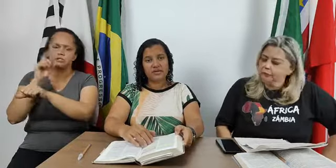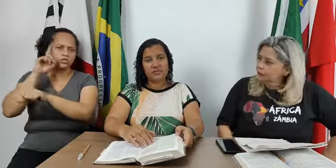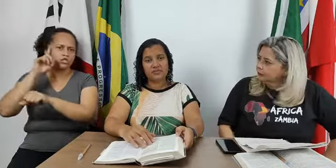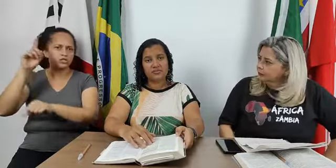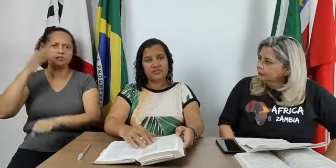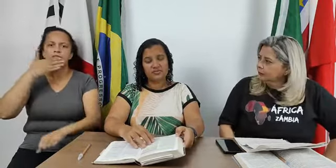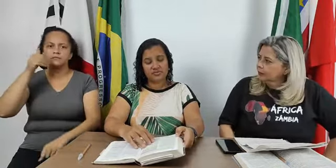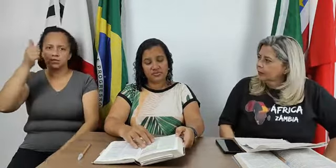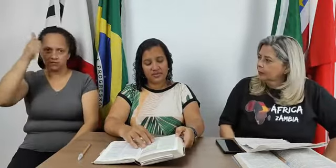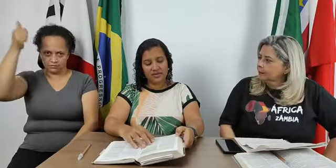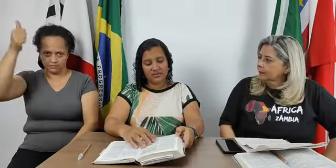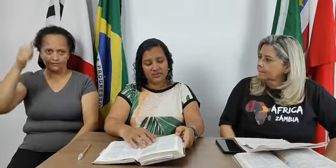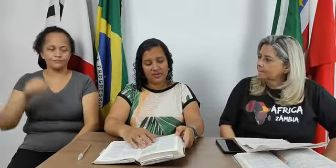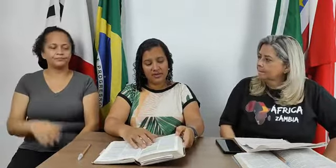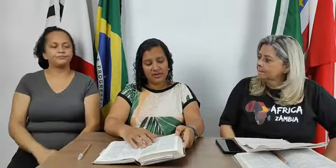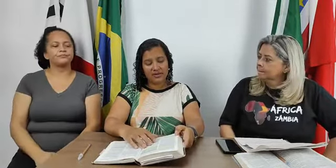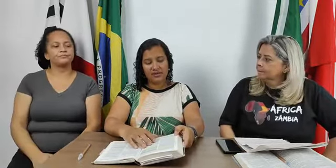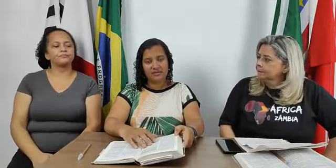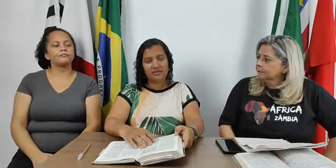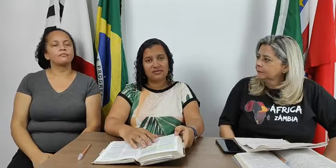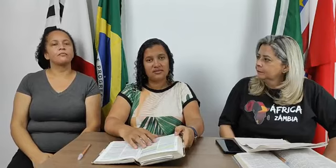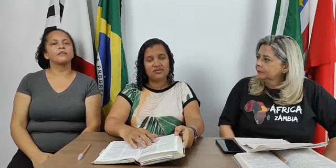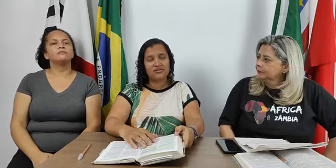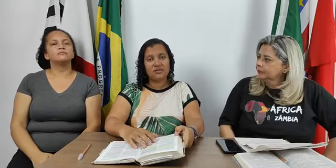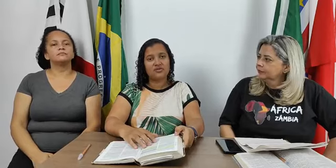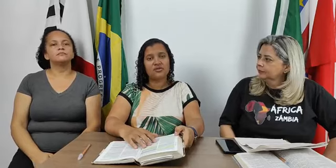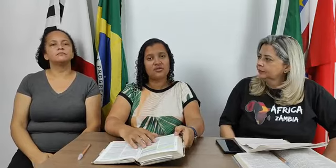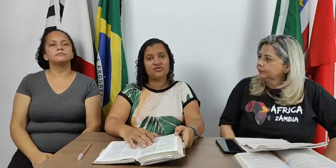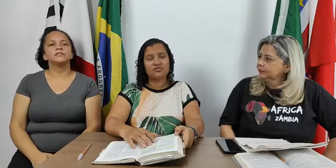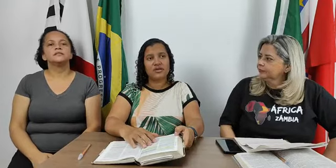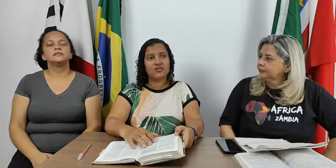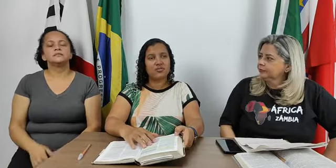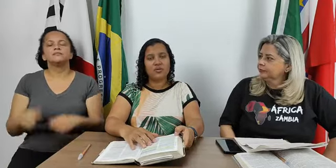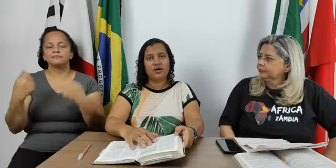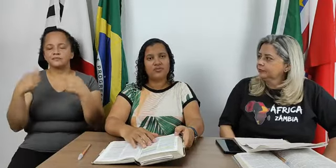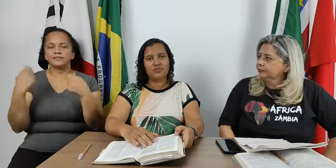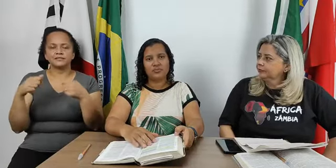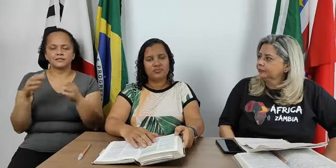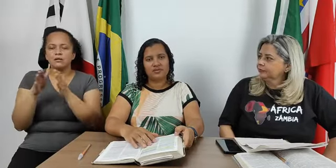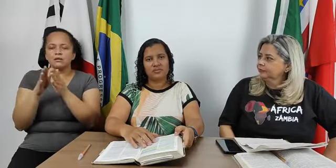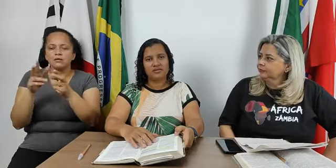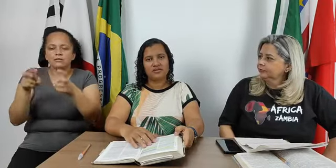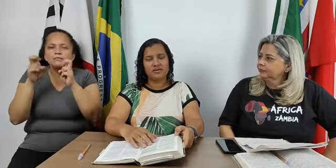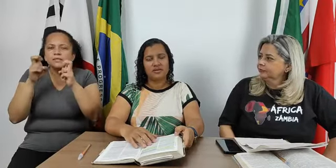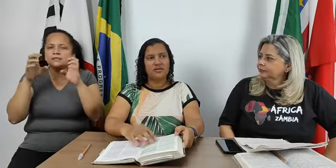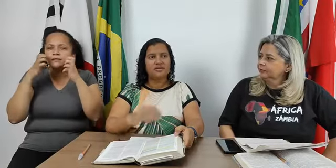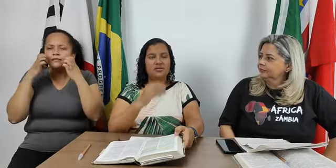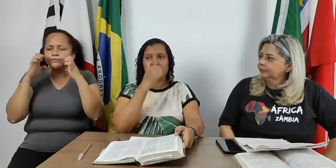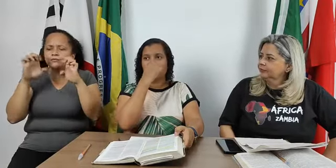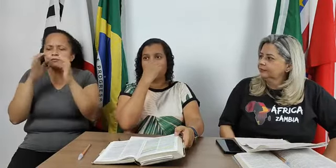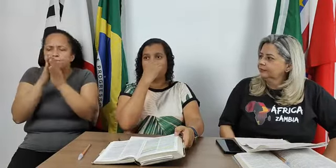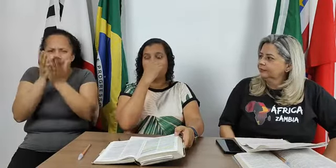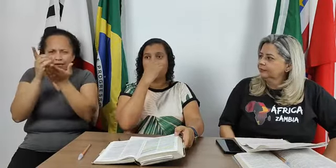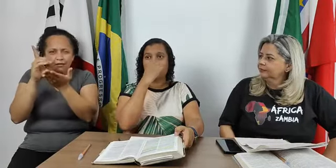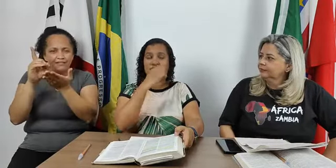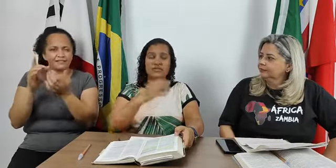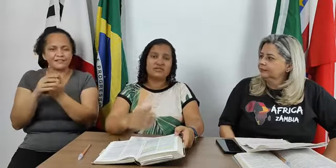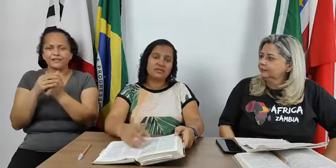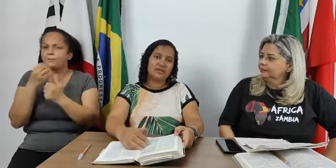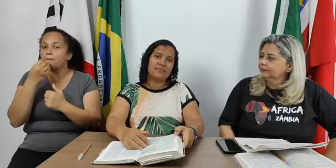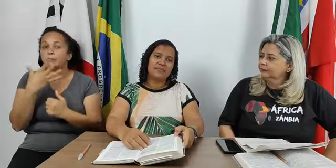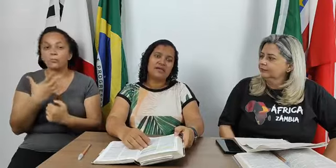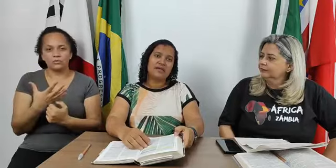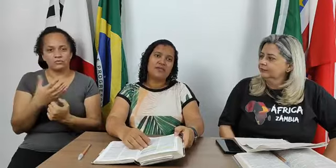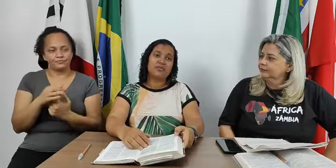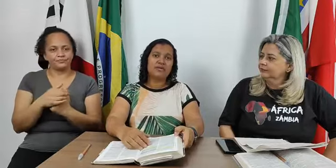porque, irmãos, o Evangelho, a gente tem que enxergar o Evangelho como algo de ponta cabeça. Então, por exemplo, Jesus ele